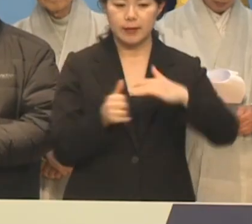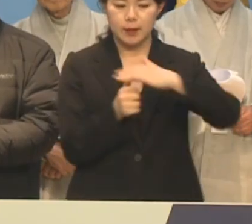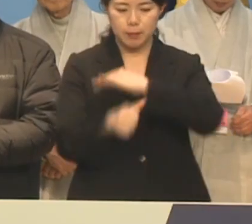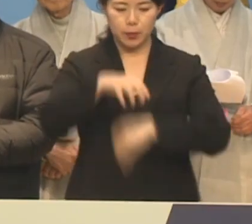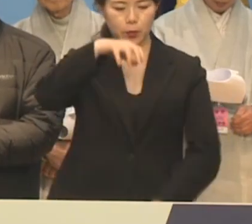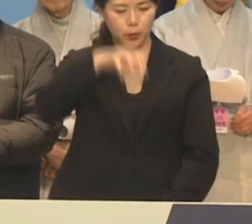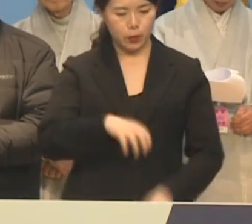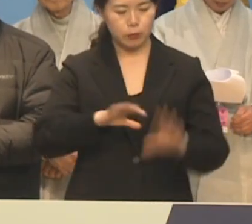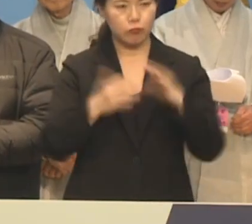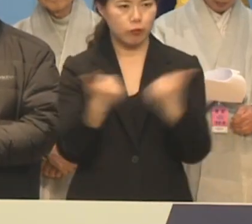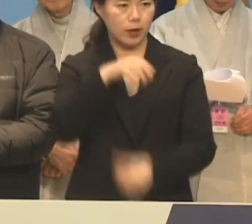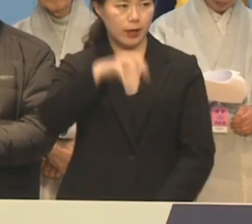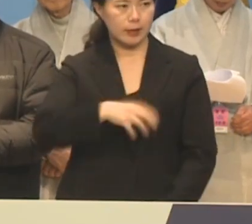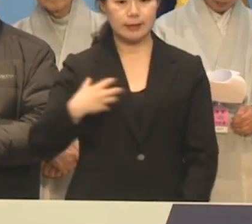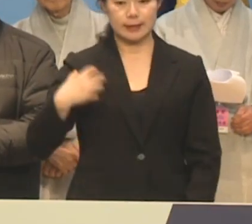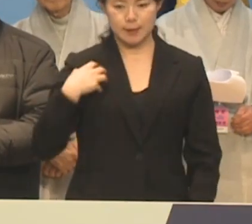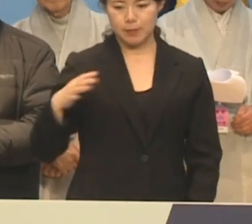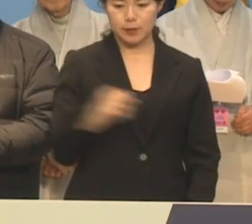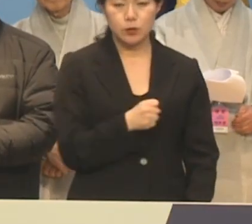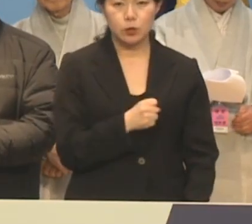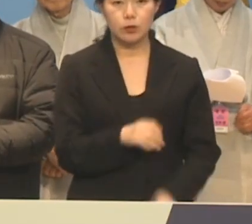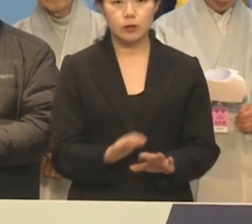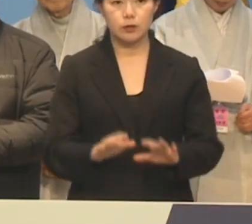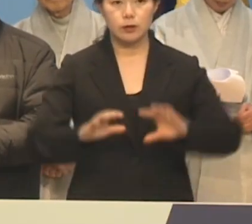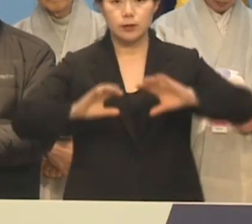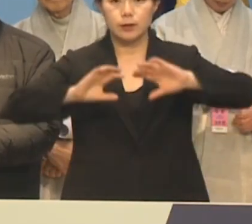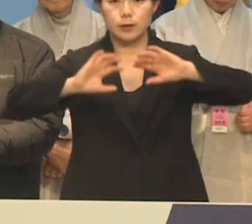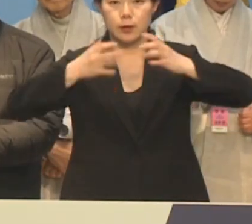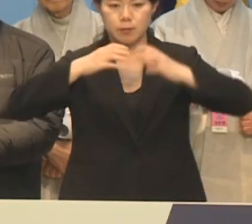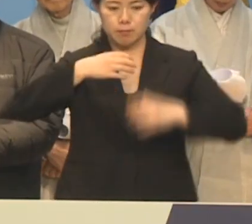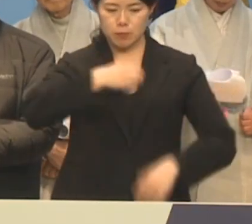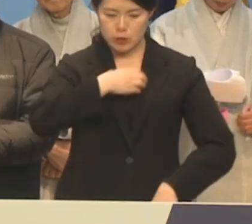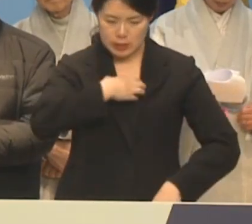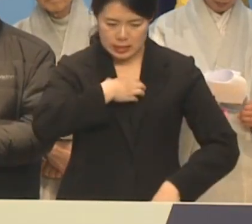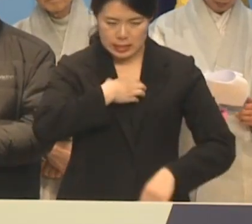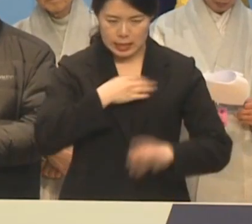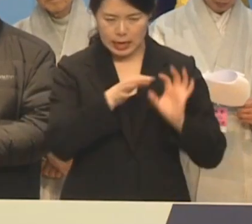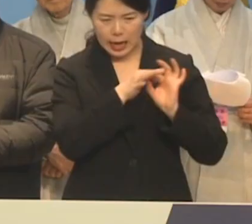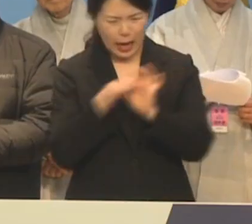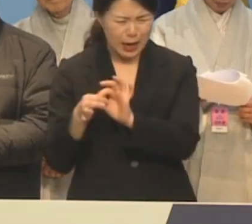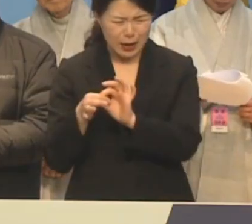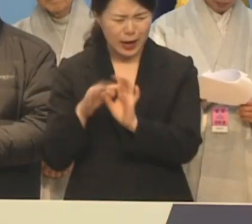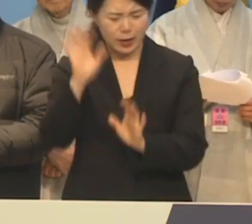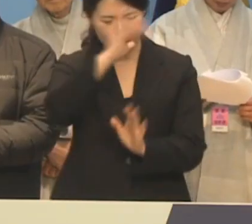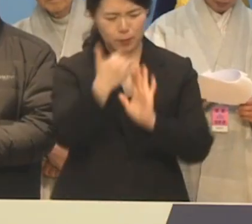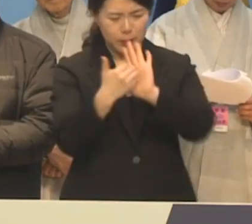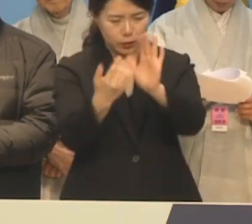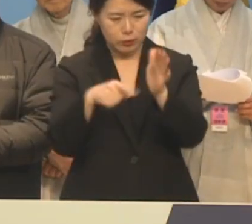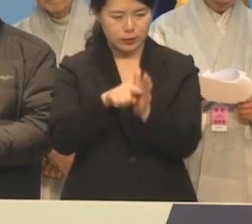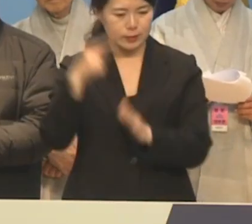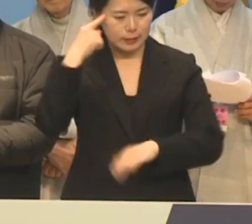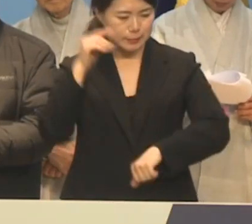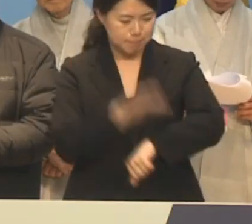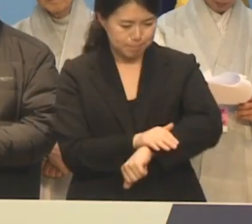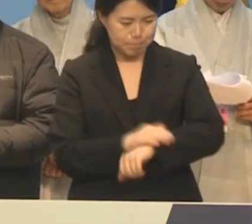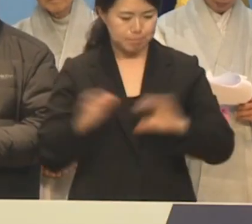대위기관으로서 맡은 바 책임을 다해 이 헌정의 위기가 지속되지 않도록 지혜를 모아야